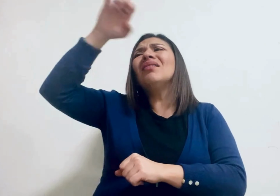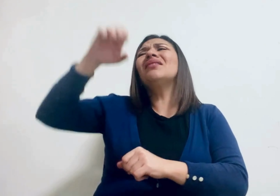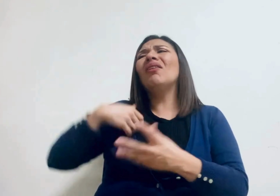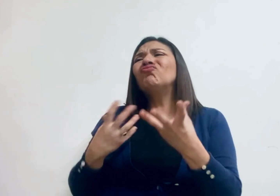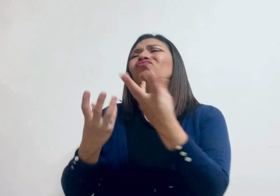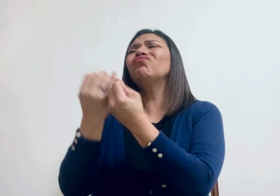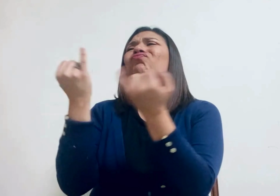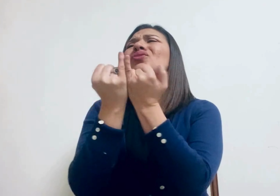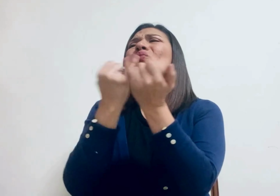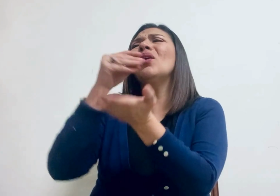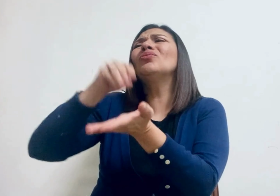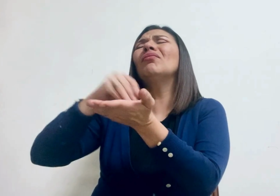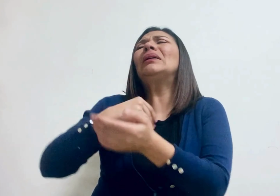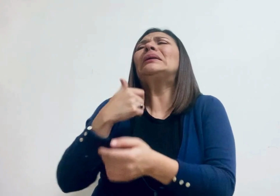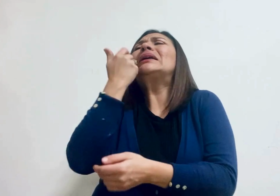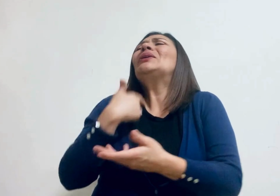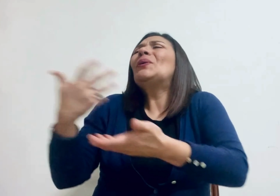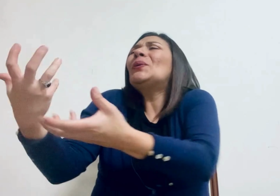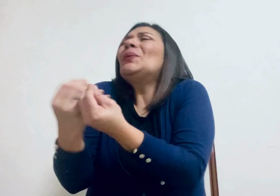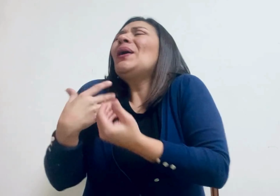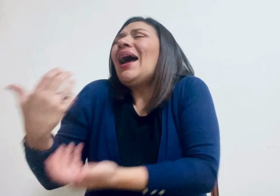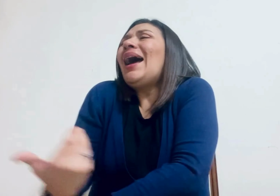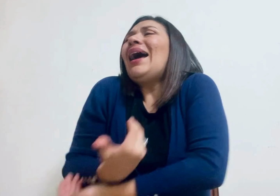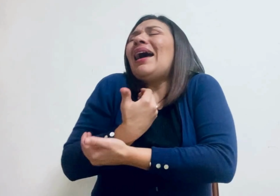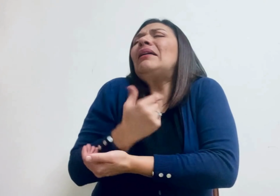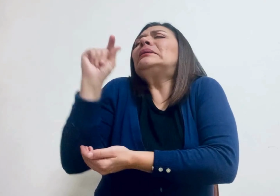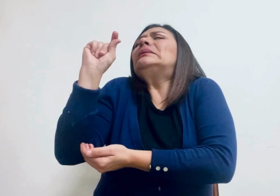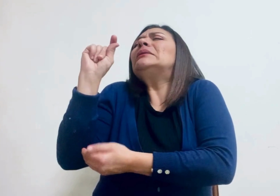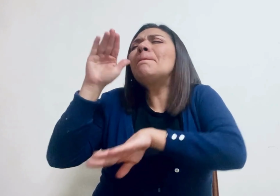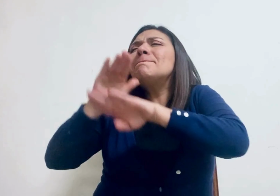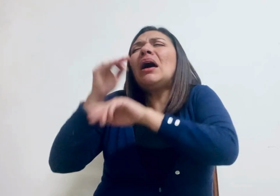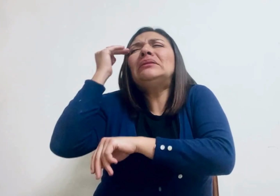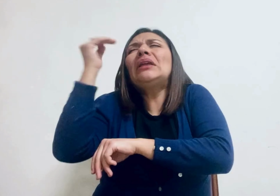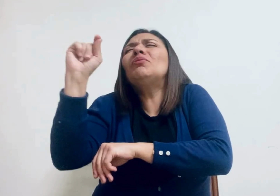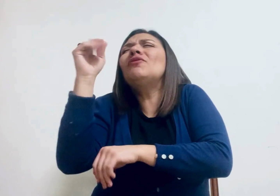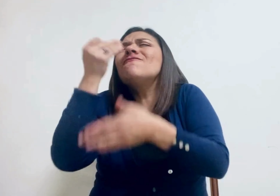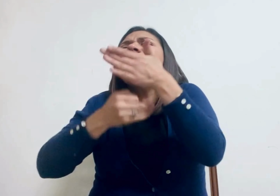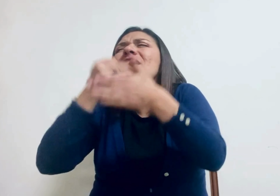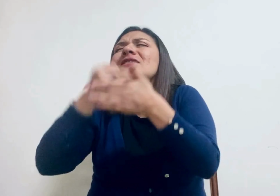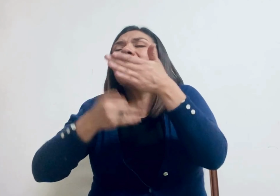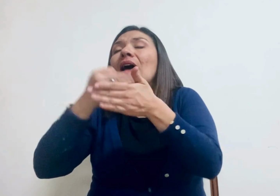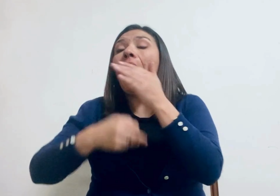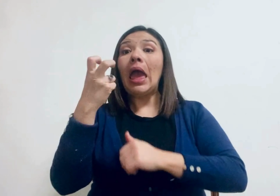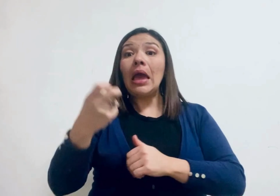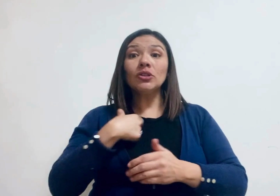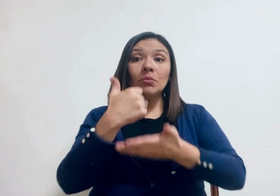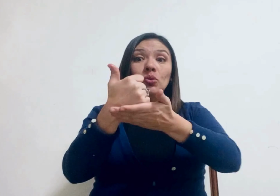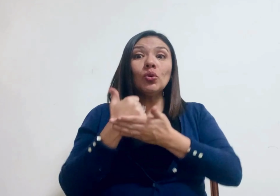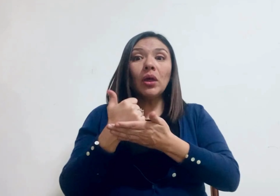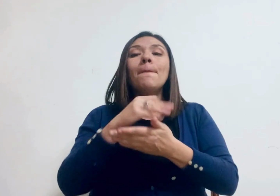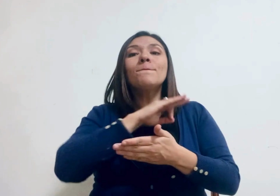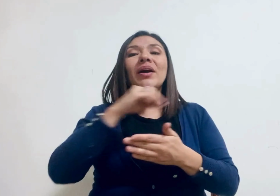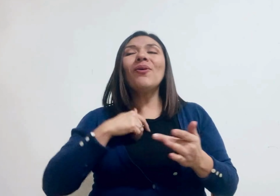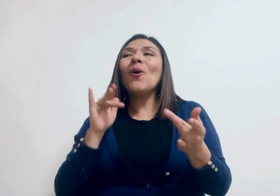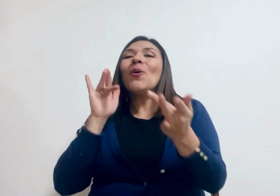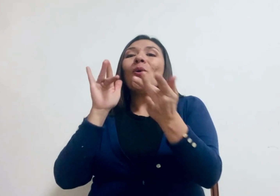extraño mi tiempo contigo, yo también extraño poder cargarte, ya falta menos para cargarte, eso siempre me ayudó como a poder conectar